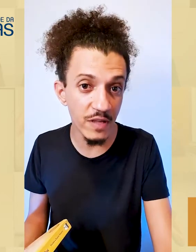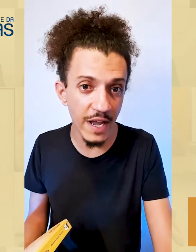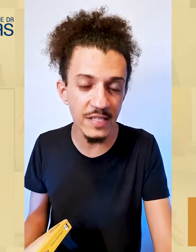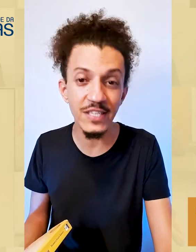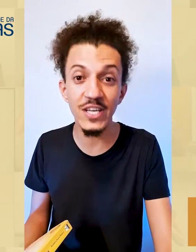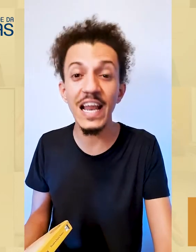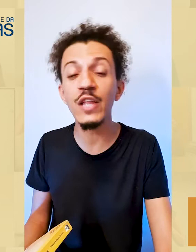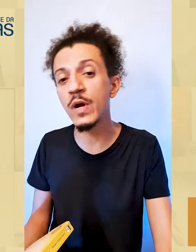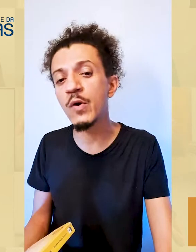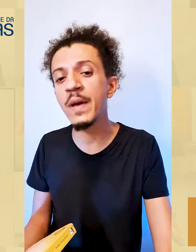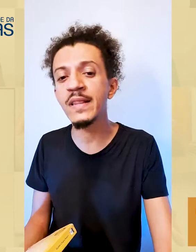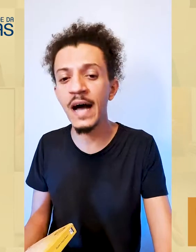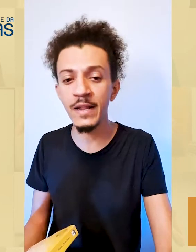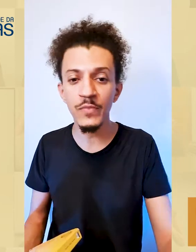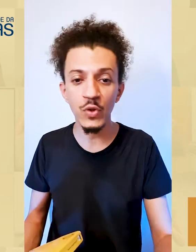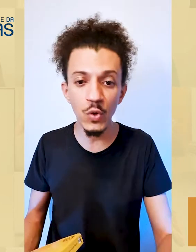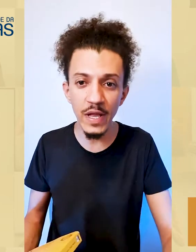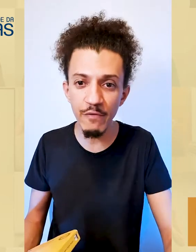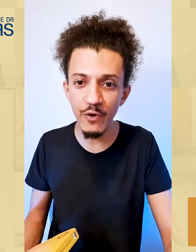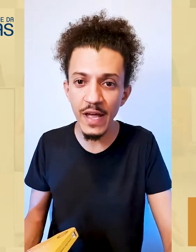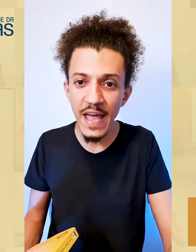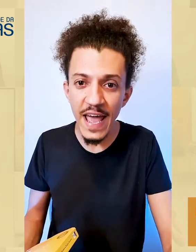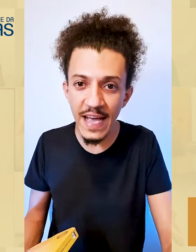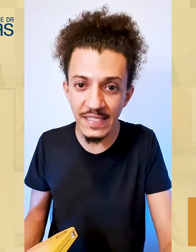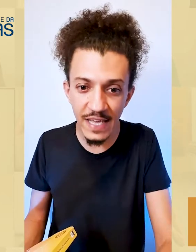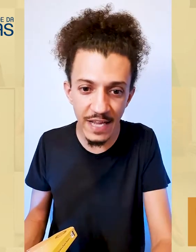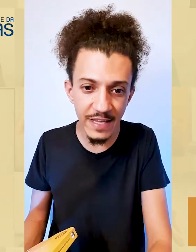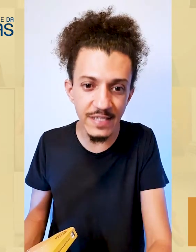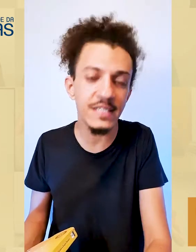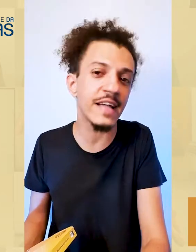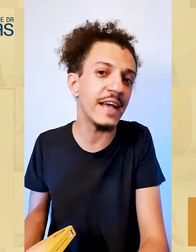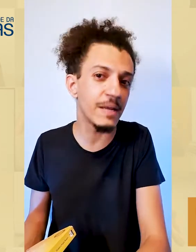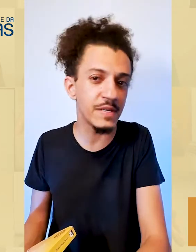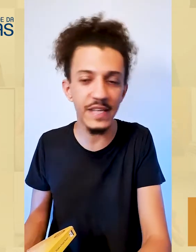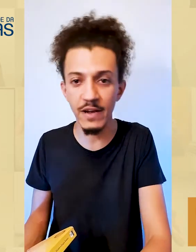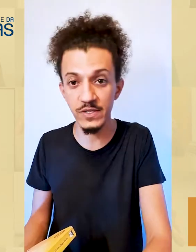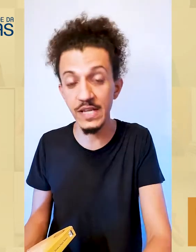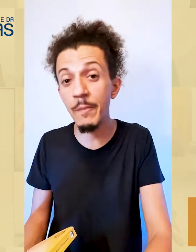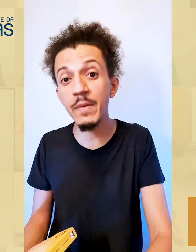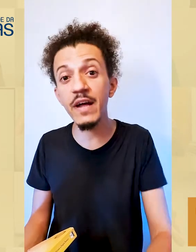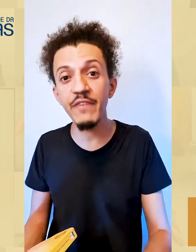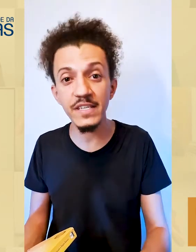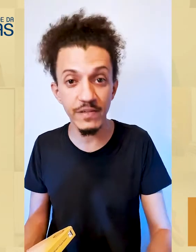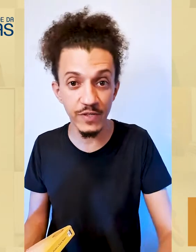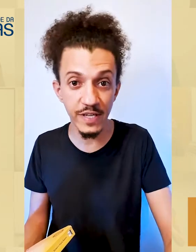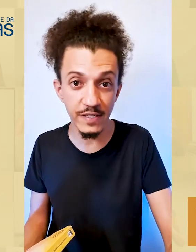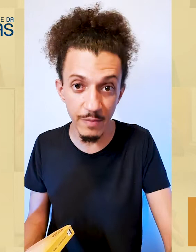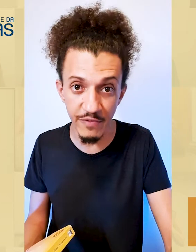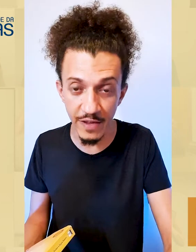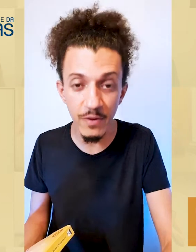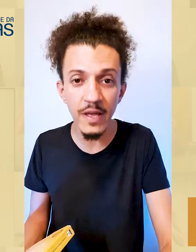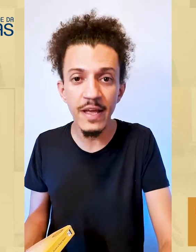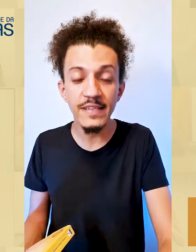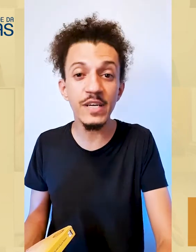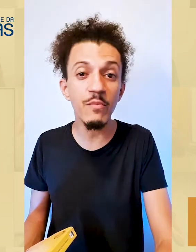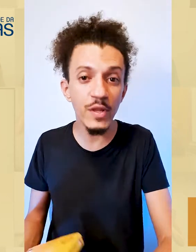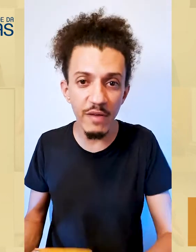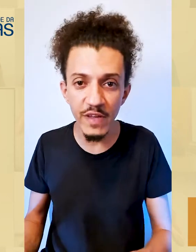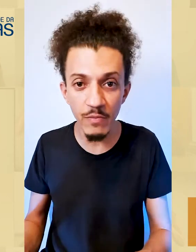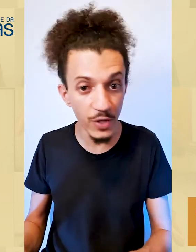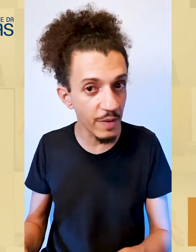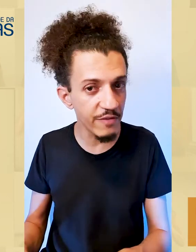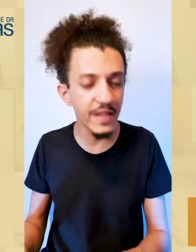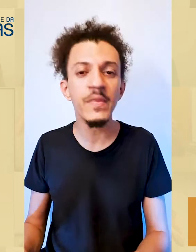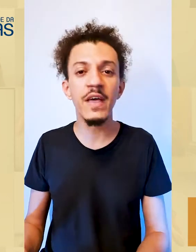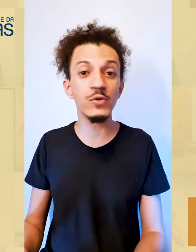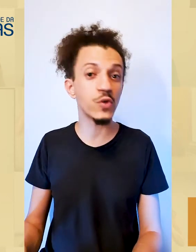número 13 de leitura comentada do livro Escrita de Sinais Sem Mistérios. Se é a primeira vez que você está me vendo, seja muito bem-vindo,